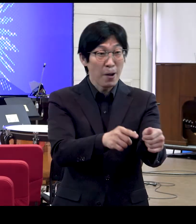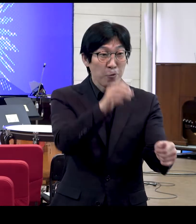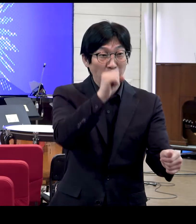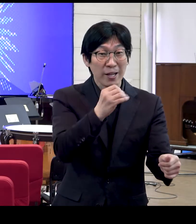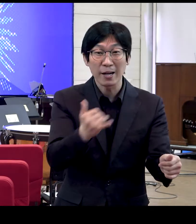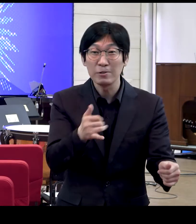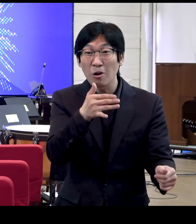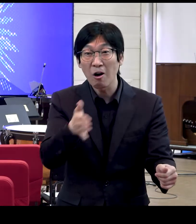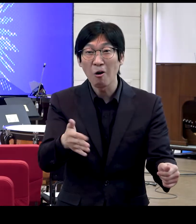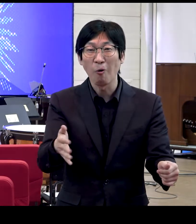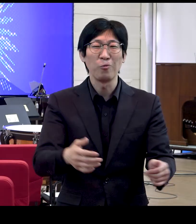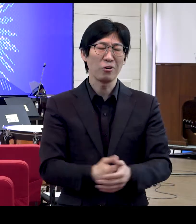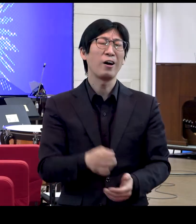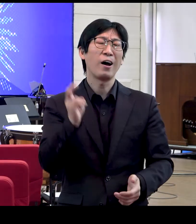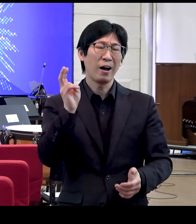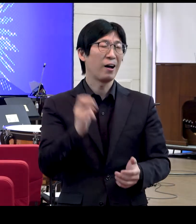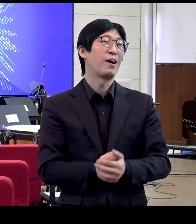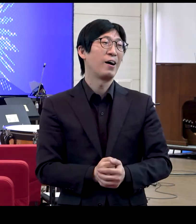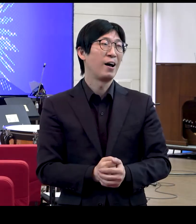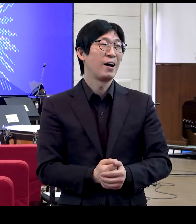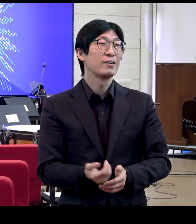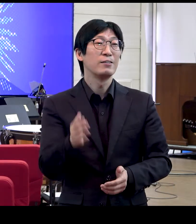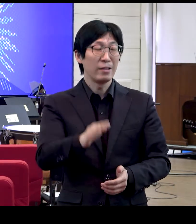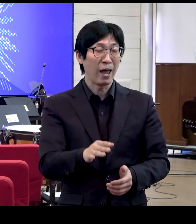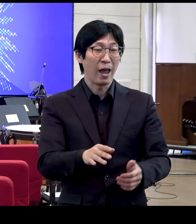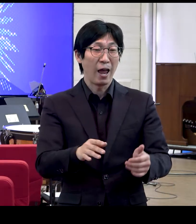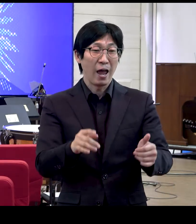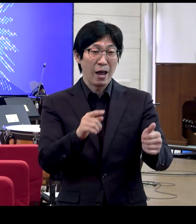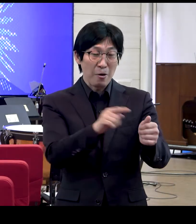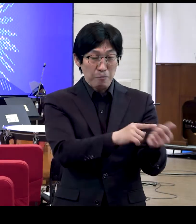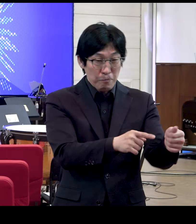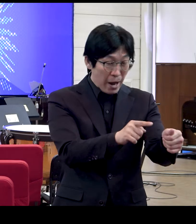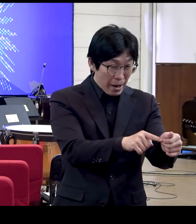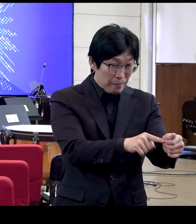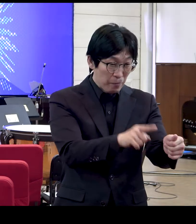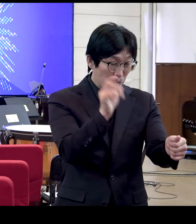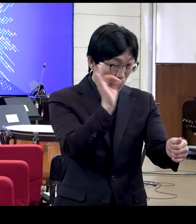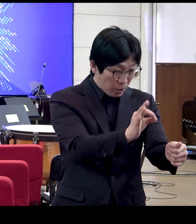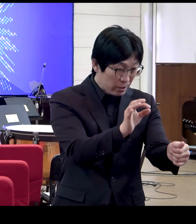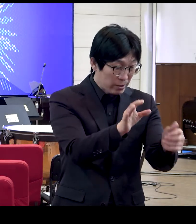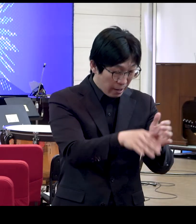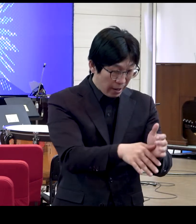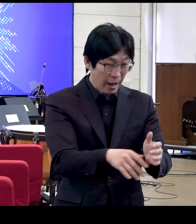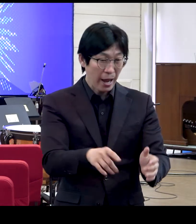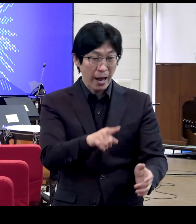거예요. 하지만 그렇다고 해서 가장 간교하다 이렇게 말할 수 있느냐 그 말이에요.